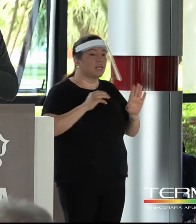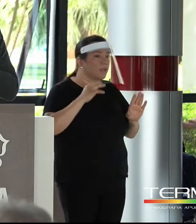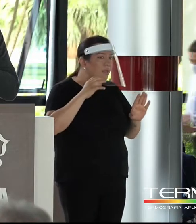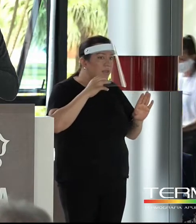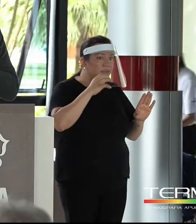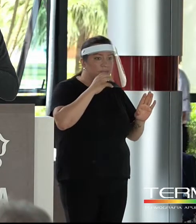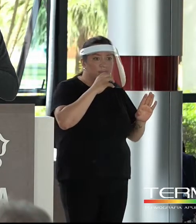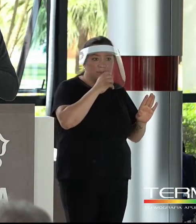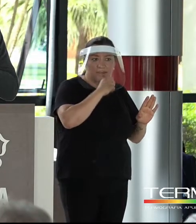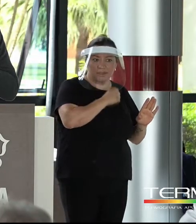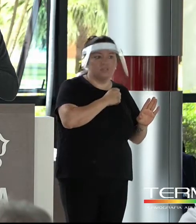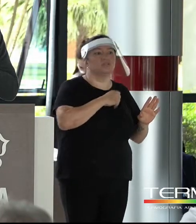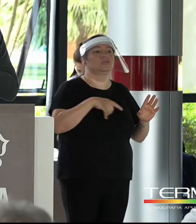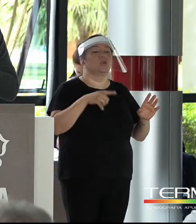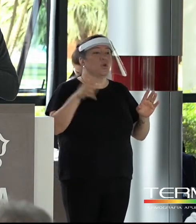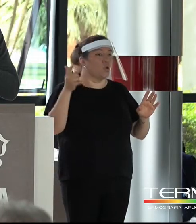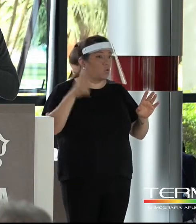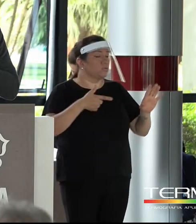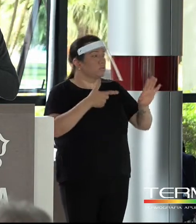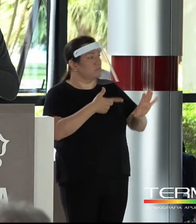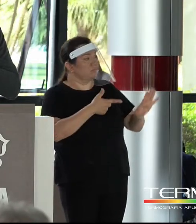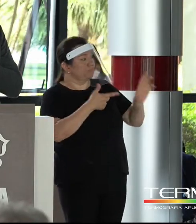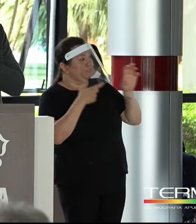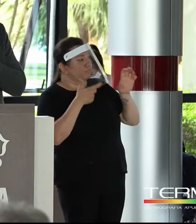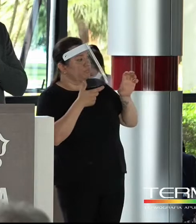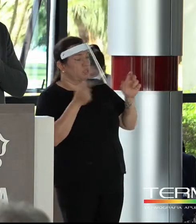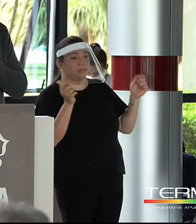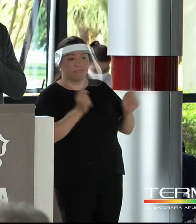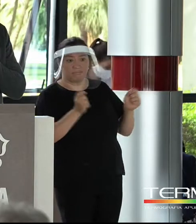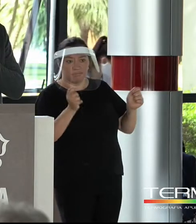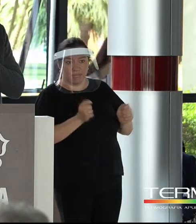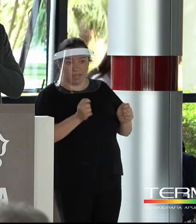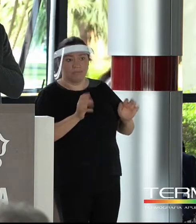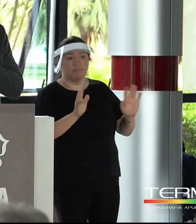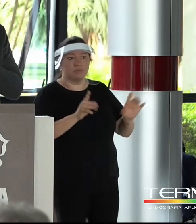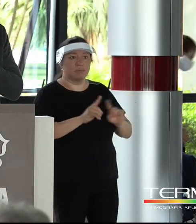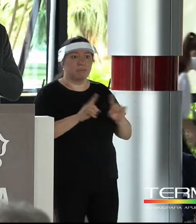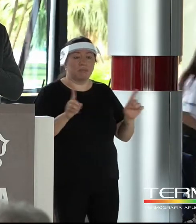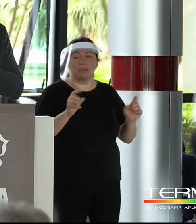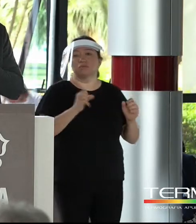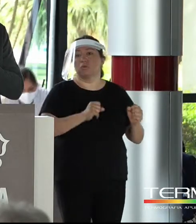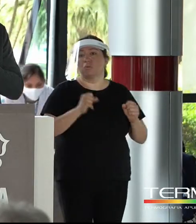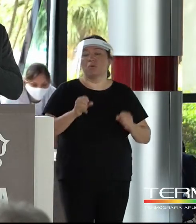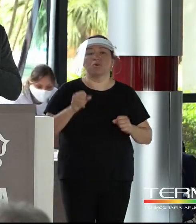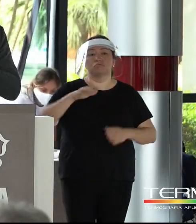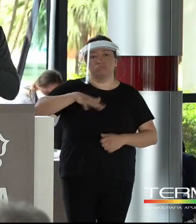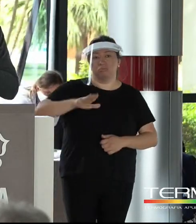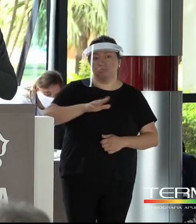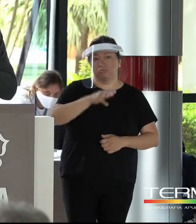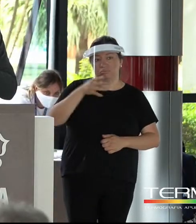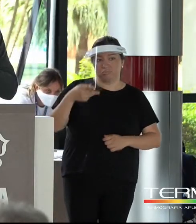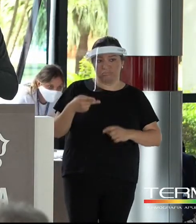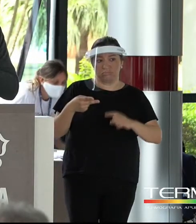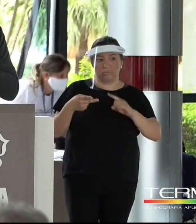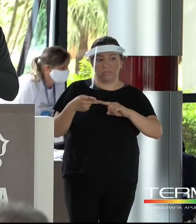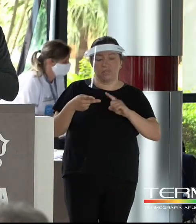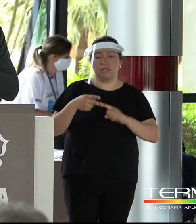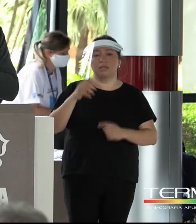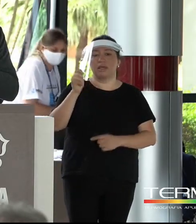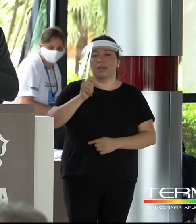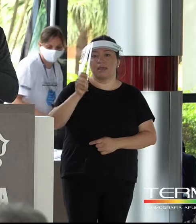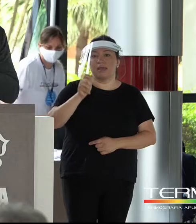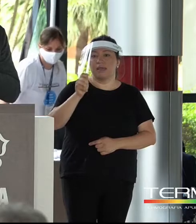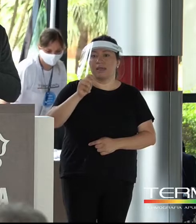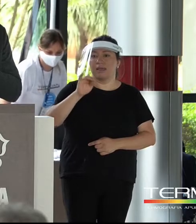consiga captar isso por meio da termografia. Certo? Só que eu posso utilizar da técnica ativa, que eu posso colocar ali um